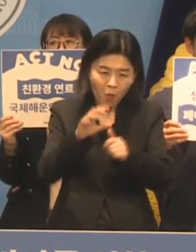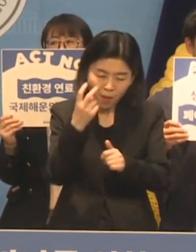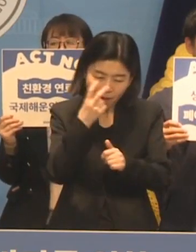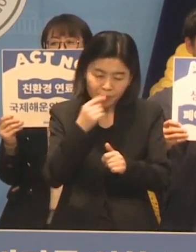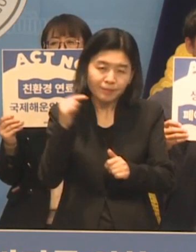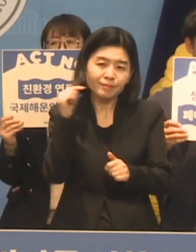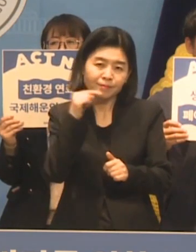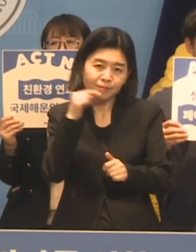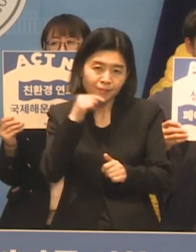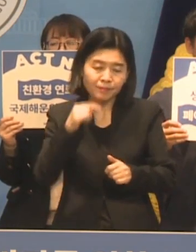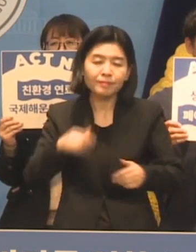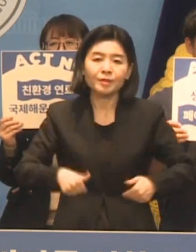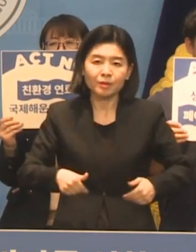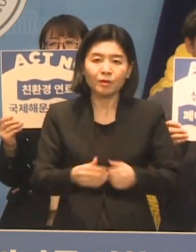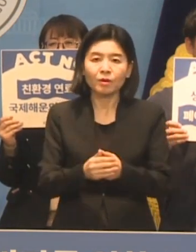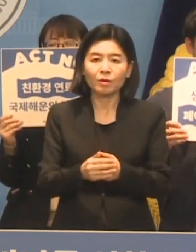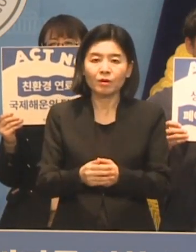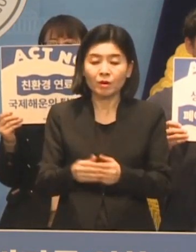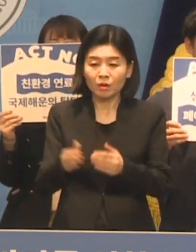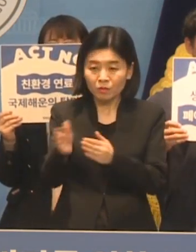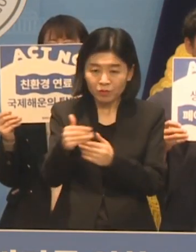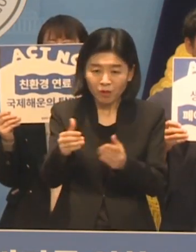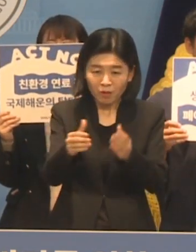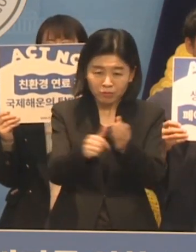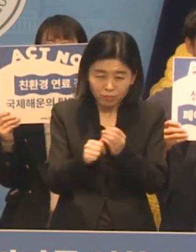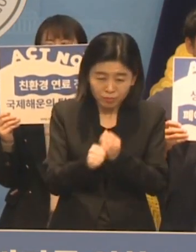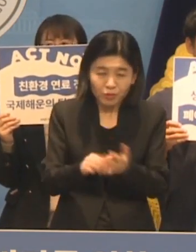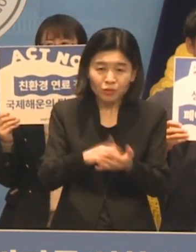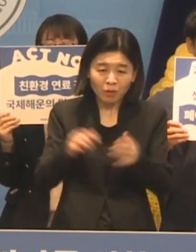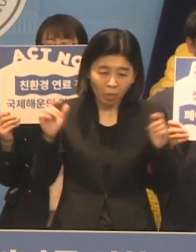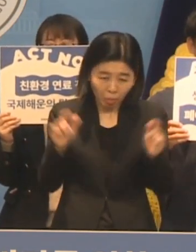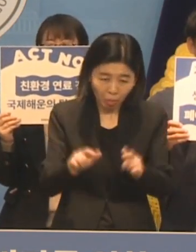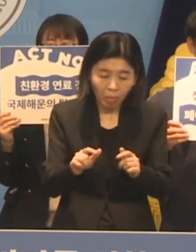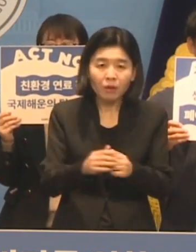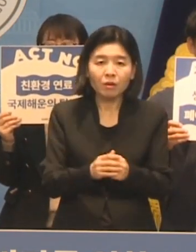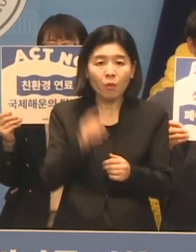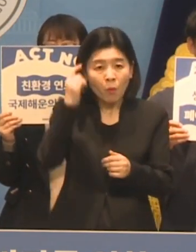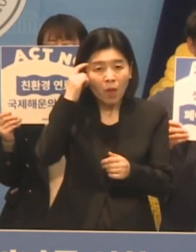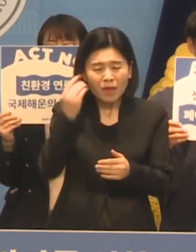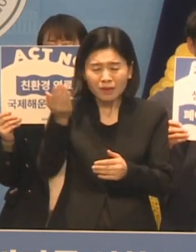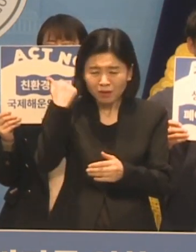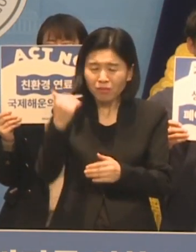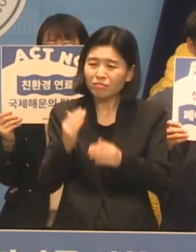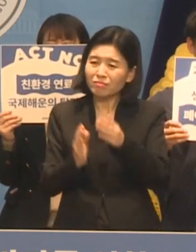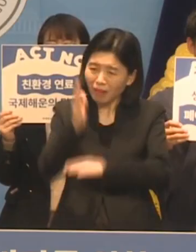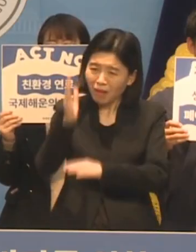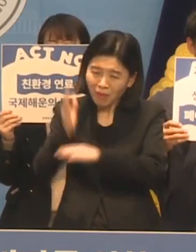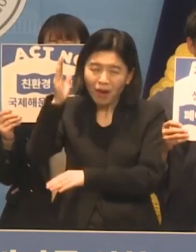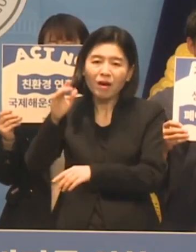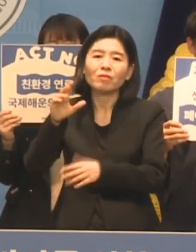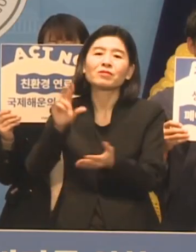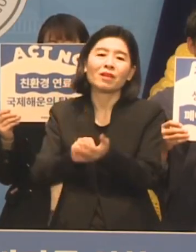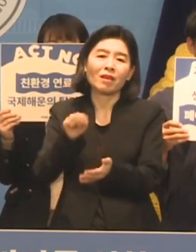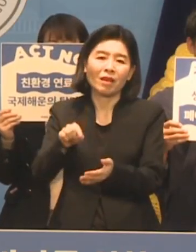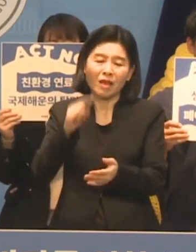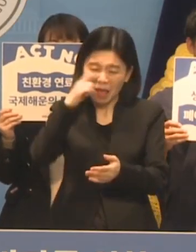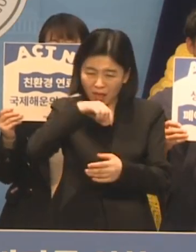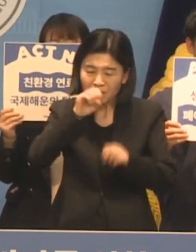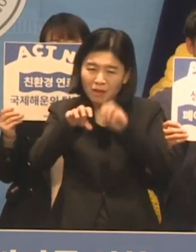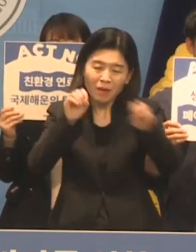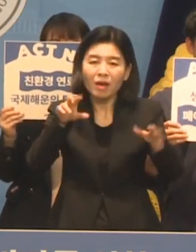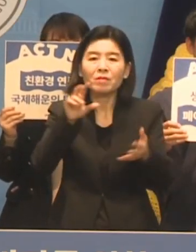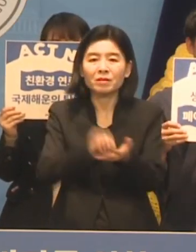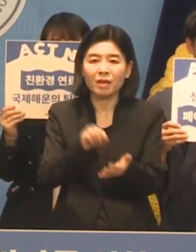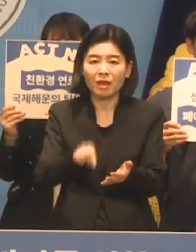합니다. 매년 줄어들고 있는 어획량은 남획과 불법 어업으로 고갈되고 있는 우리 바다를 보여줍니다. 연근의 어업으로